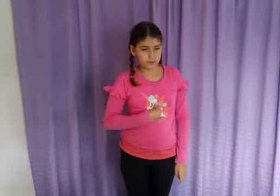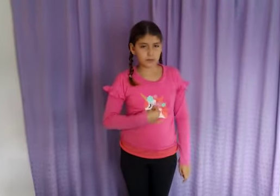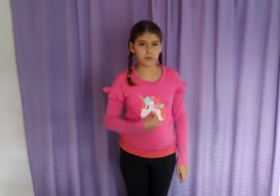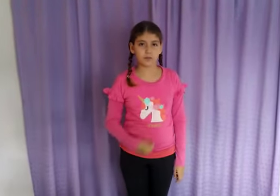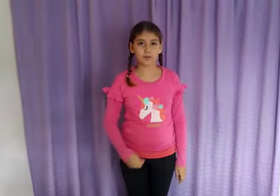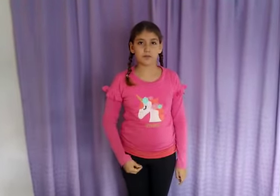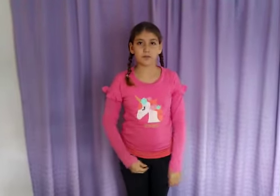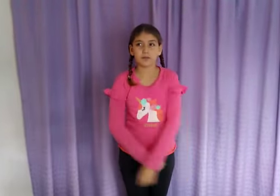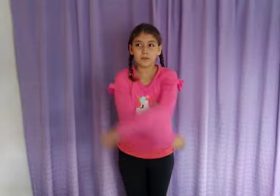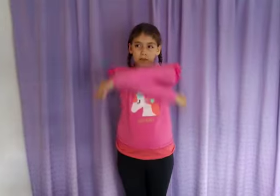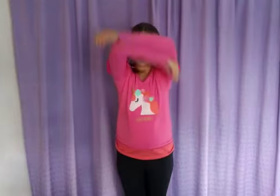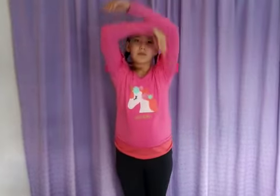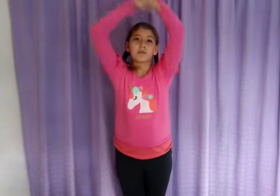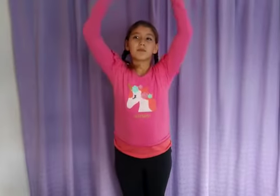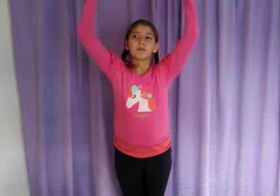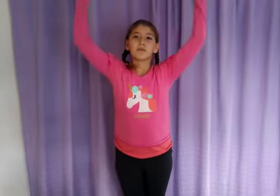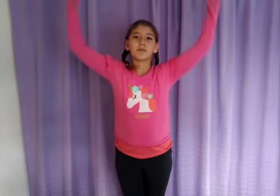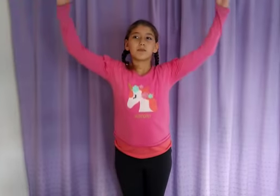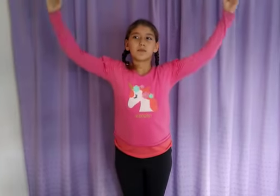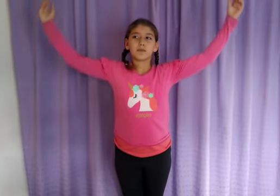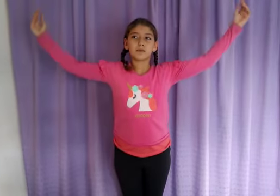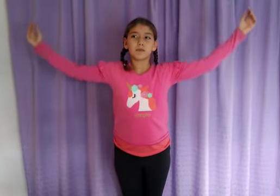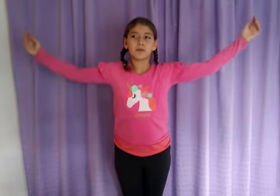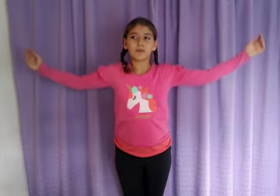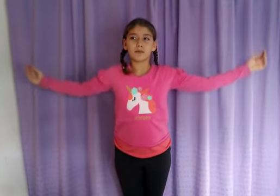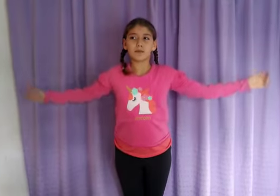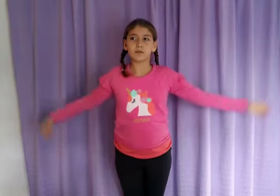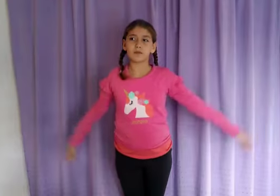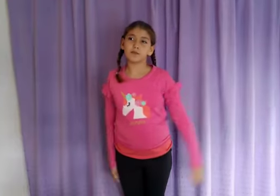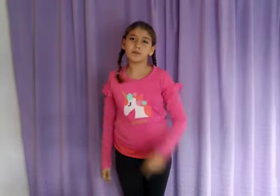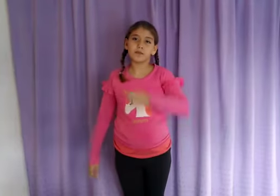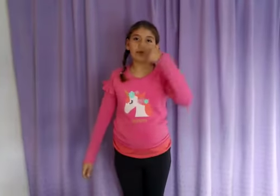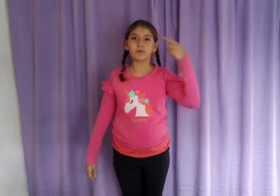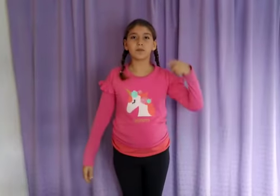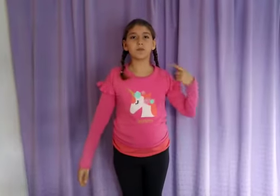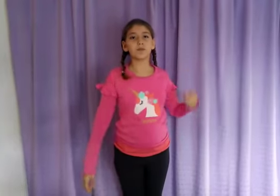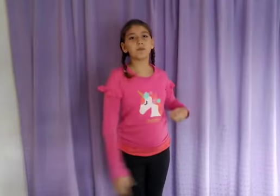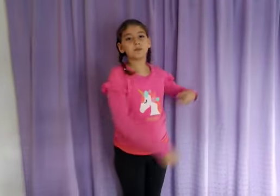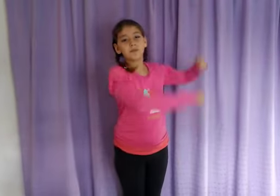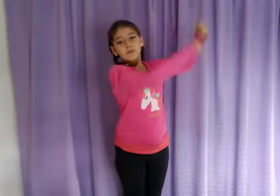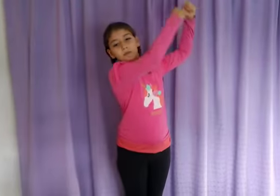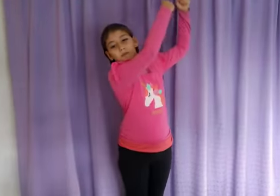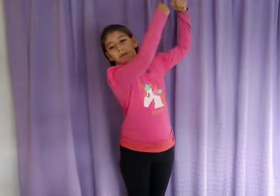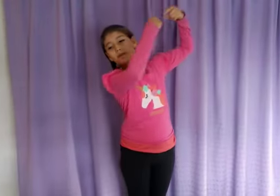cerca En ese momento, tu color